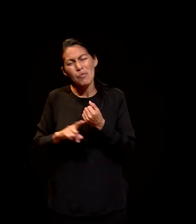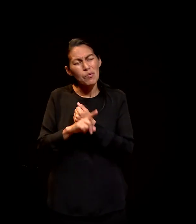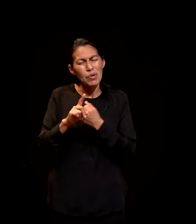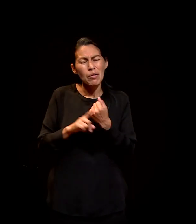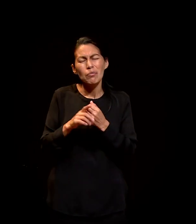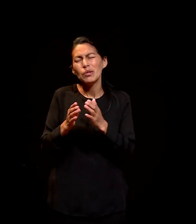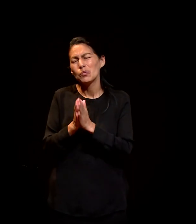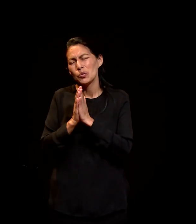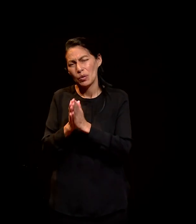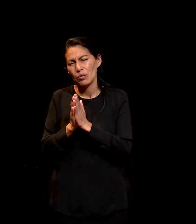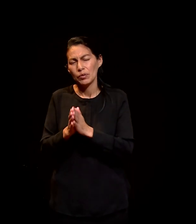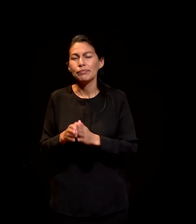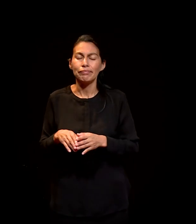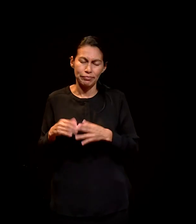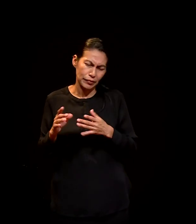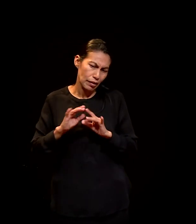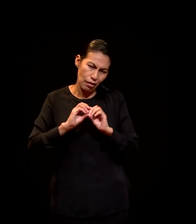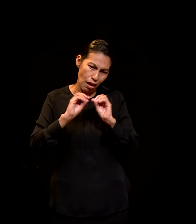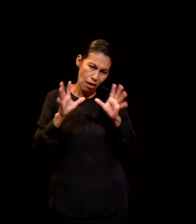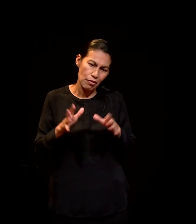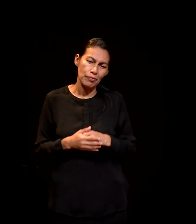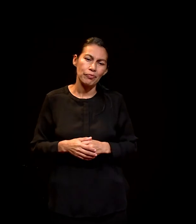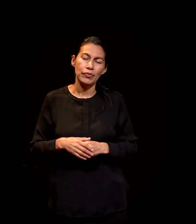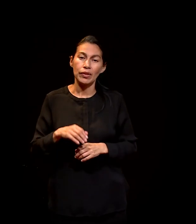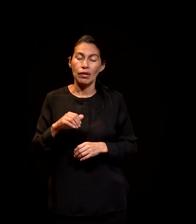no gonzález